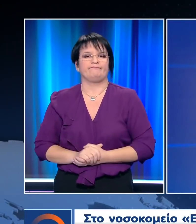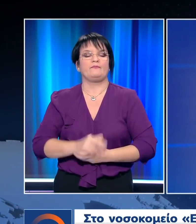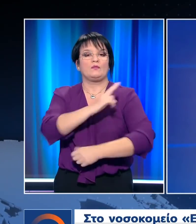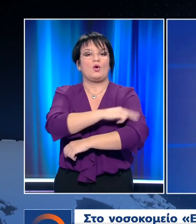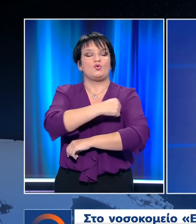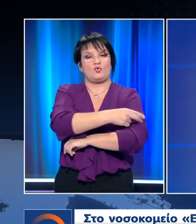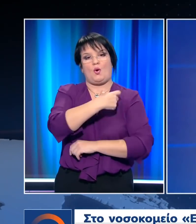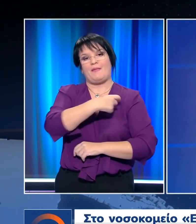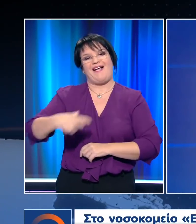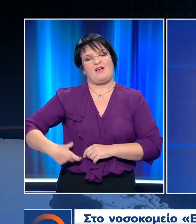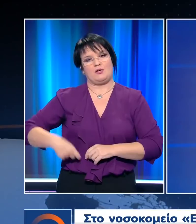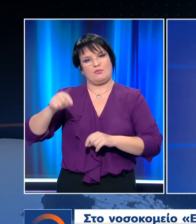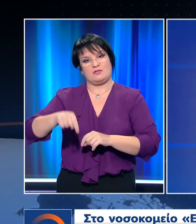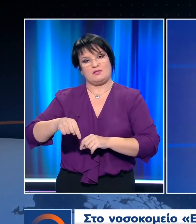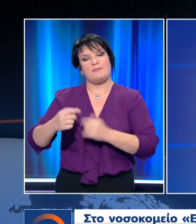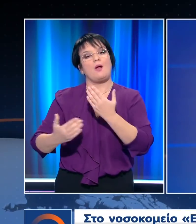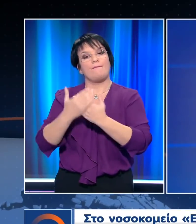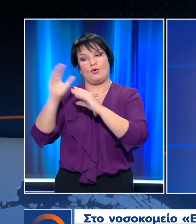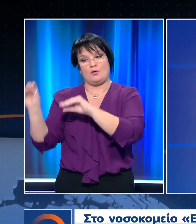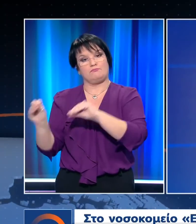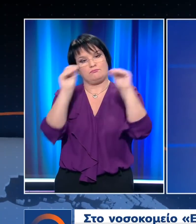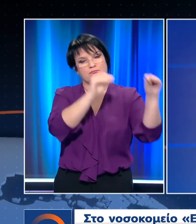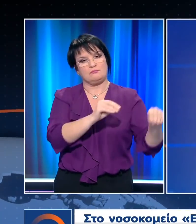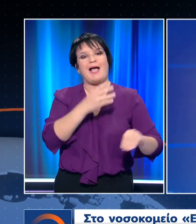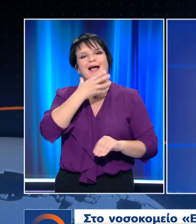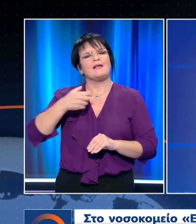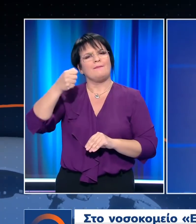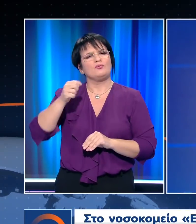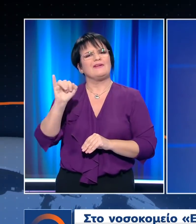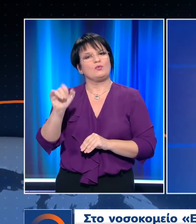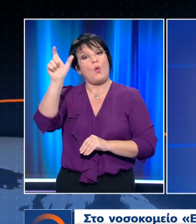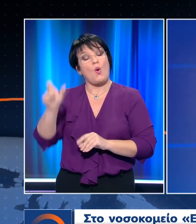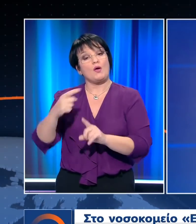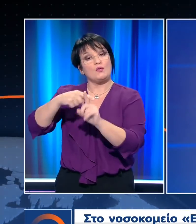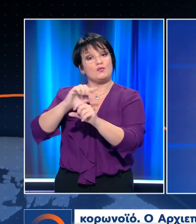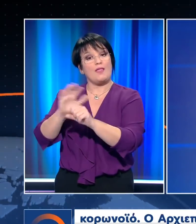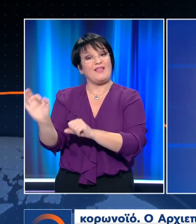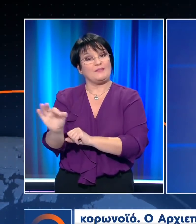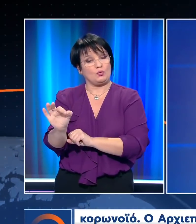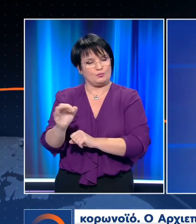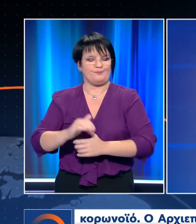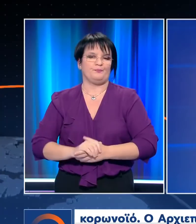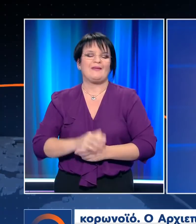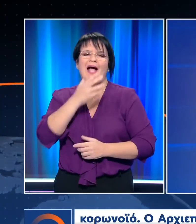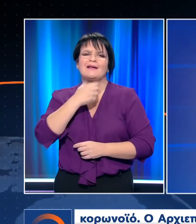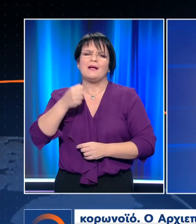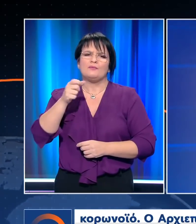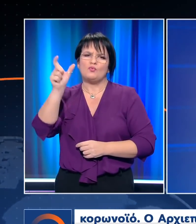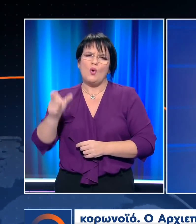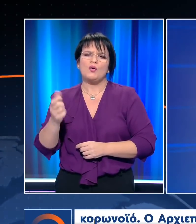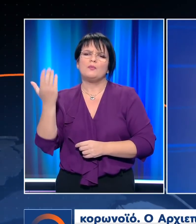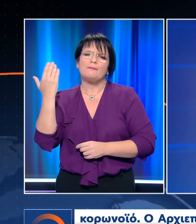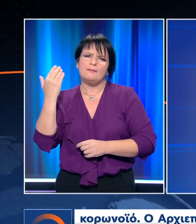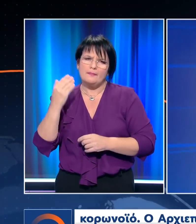νοσοκομείο Ευαγγελισμός εισήχθη σήμερα το πρωί ο Αρχιεπίσκοπος Ιερώνυμος, ο οποίος βρέθηκε θετικός στον κορονοϊό. Ο Αρχιεπίσκοπος